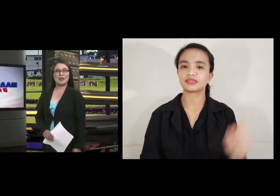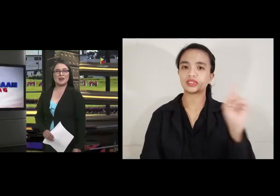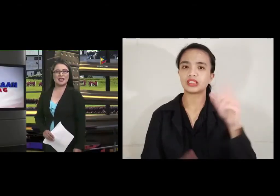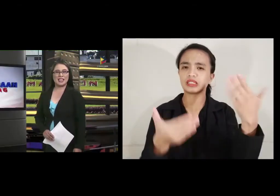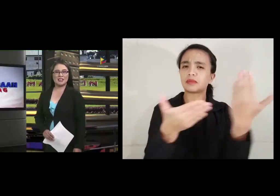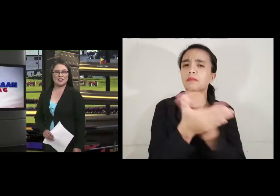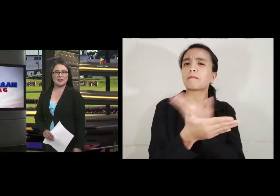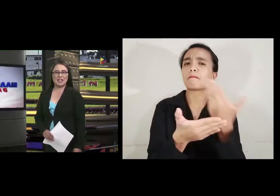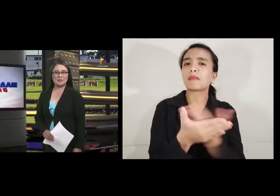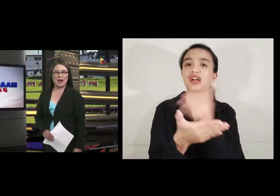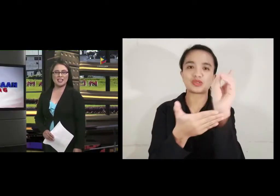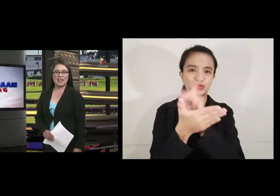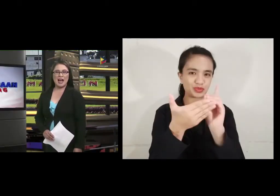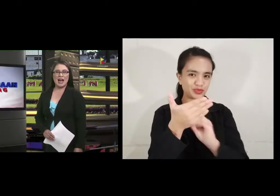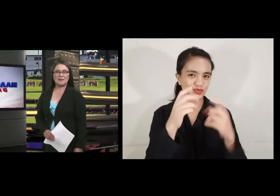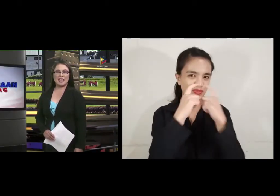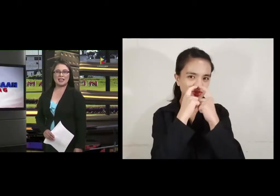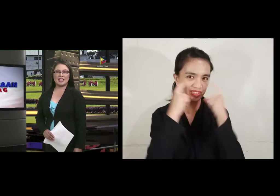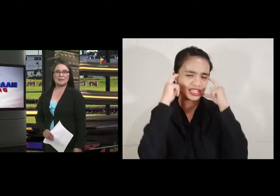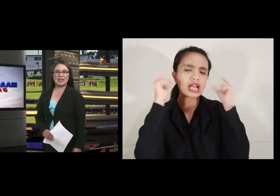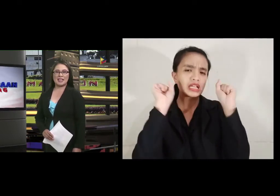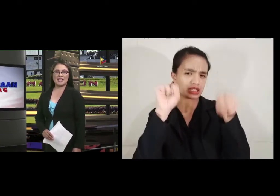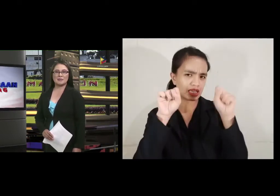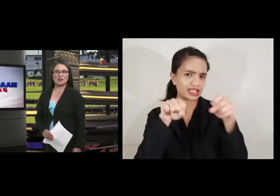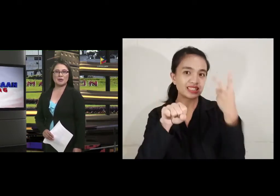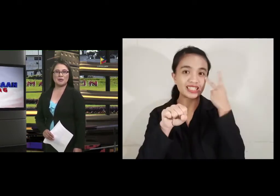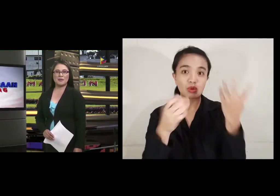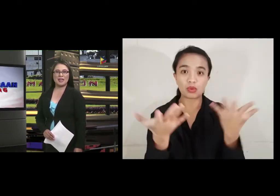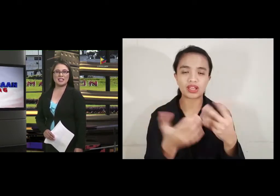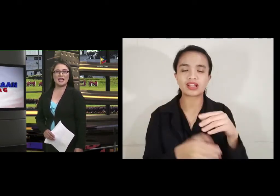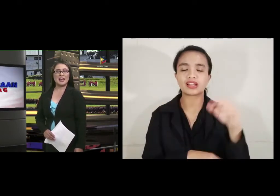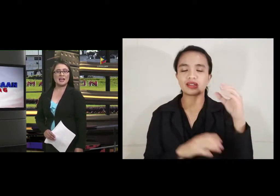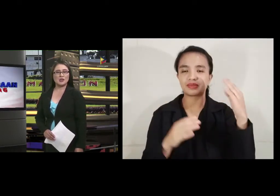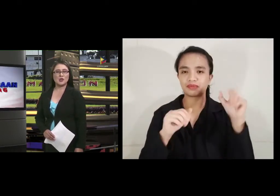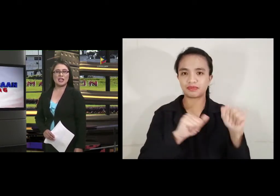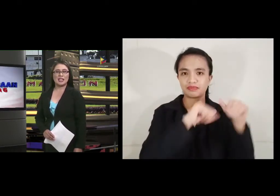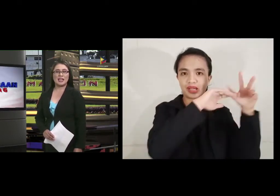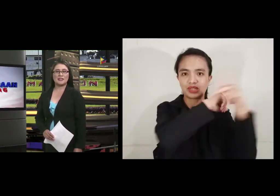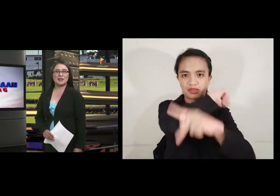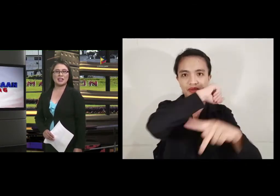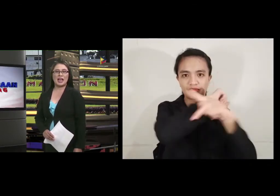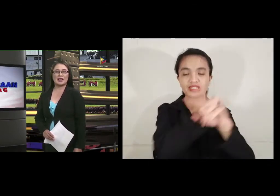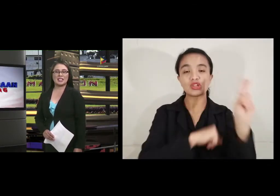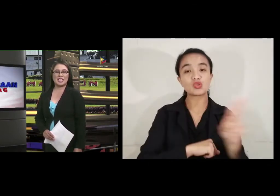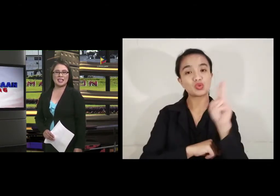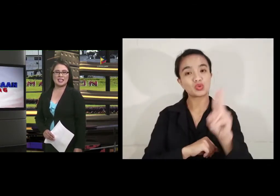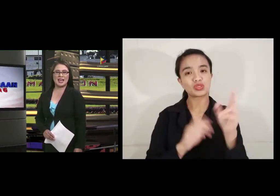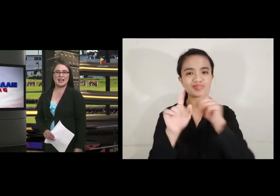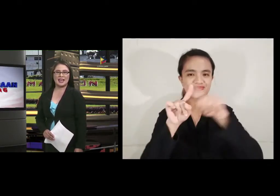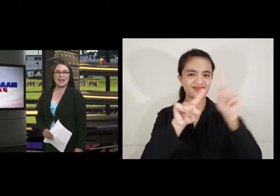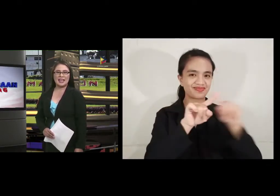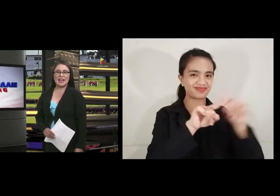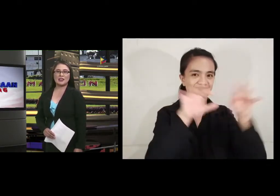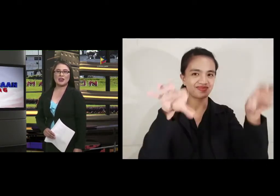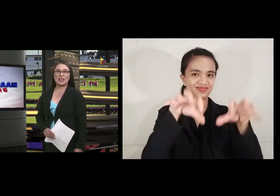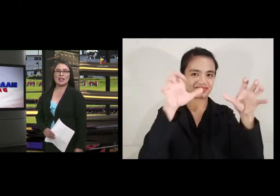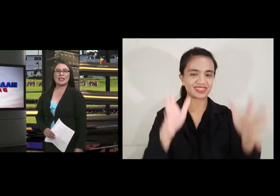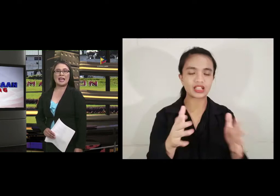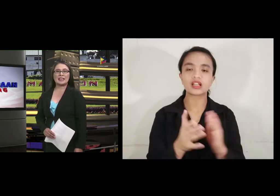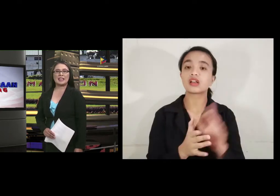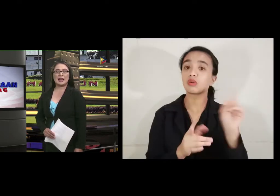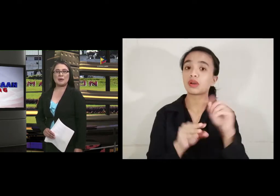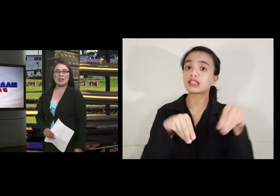Inabal ti baro a disenyo ti face mask makita iti Paracelis Mountain Province nga usaran dagiti frontliners sa Jai. Dagitoy